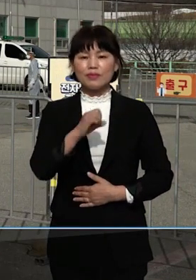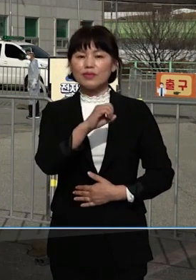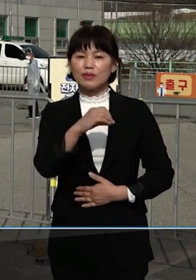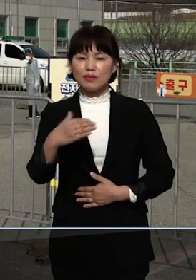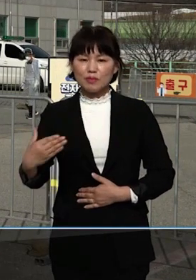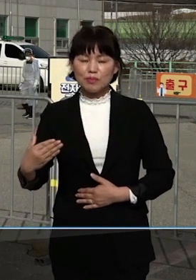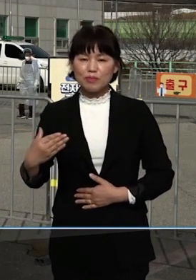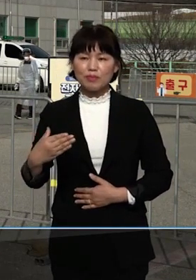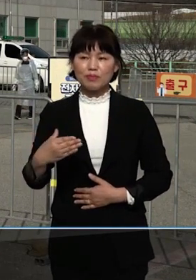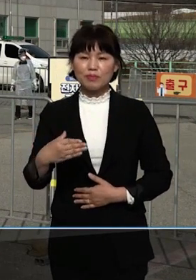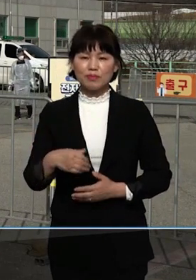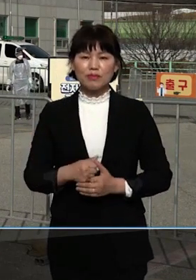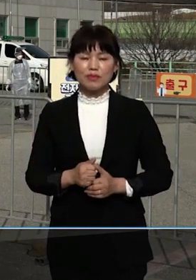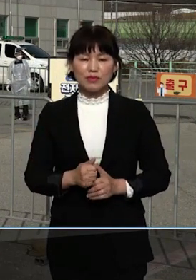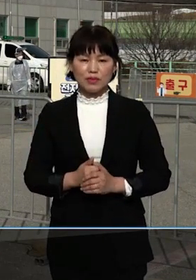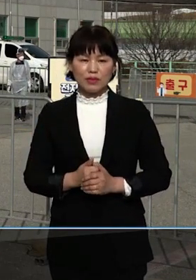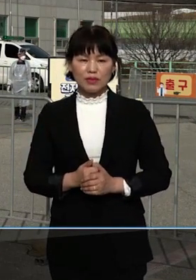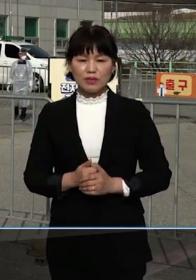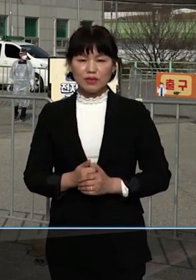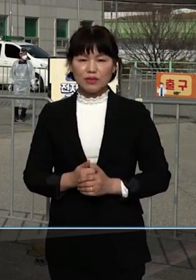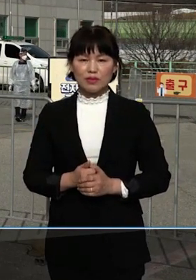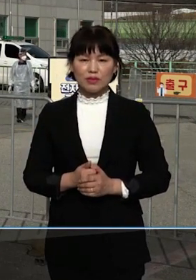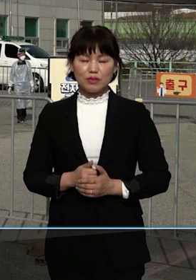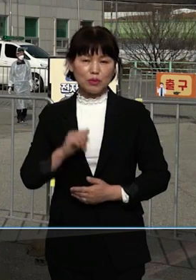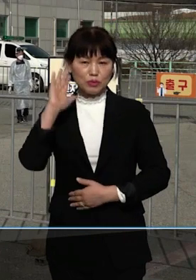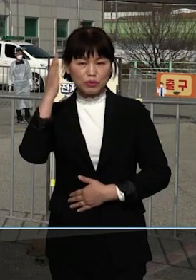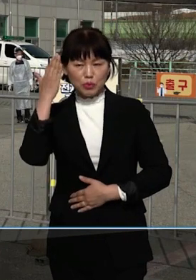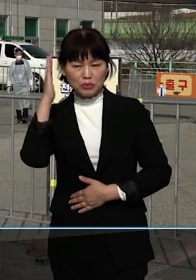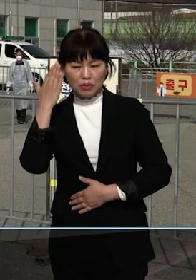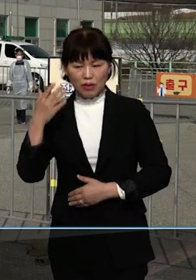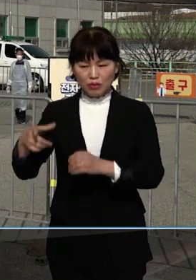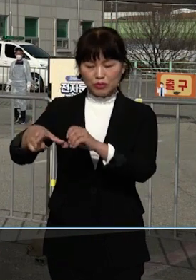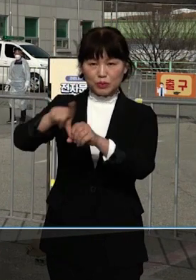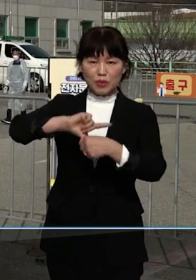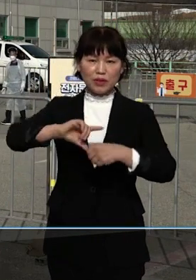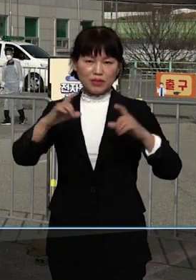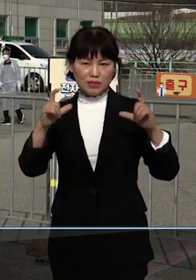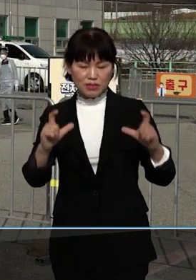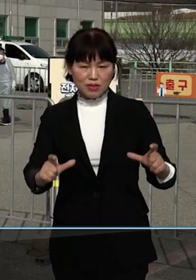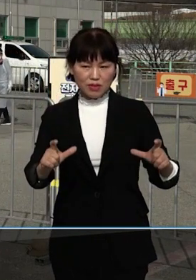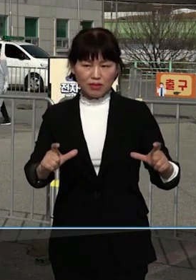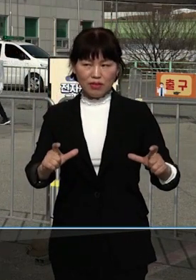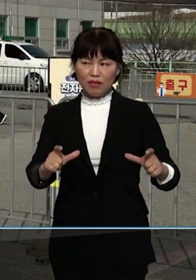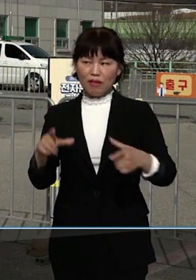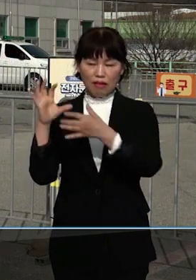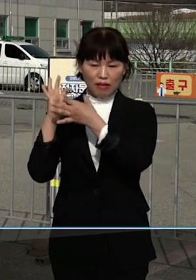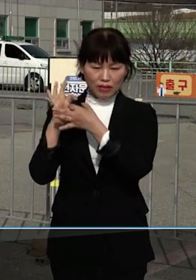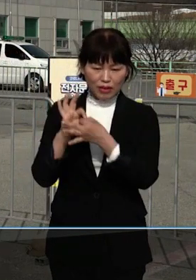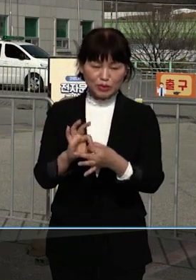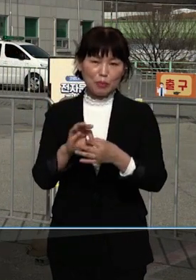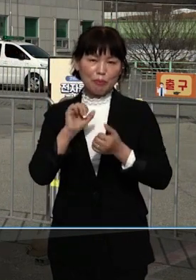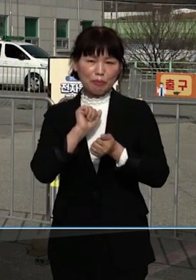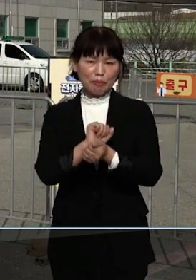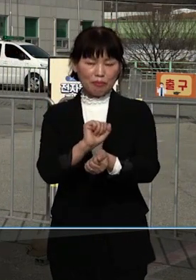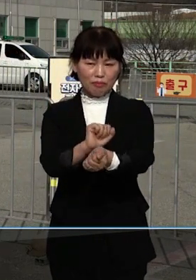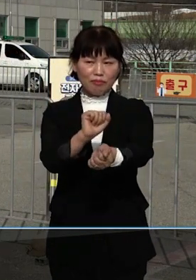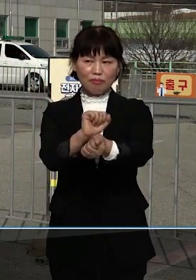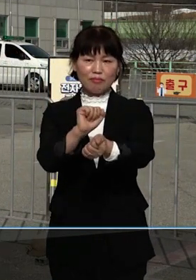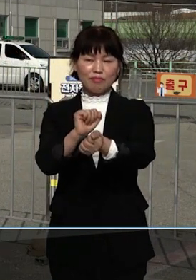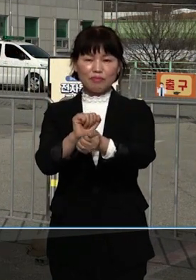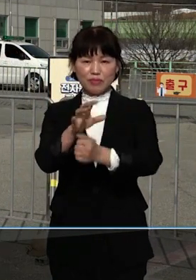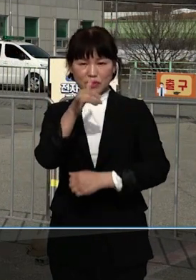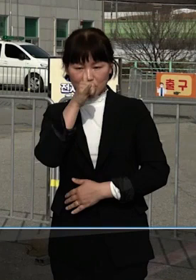양평군은 최근 수도권을 중심으로 지속 발생되고 있는 코로나19의 지역